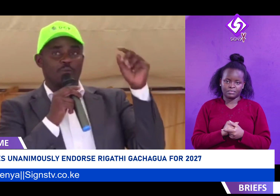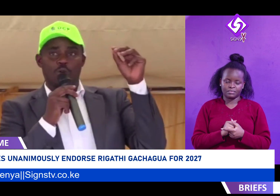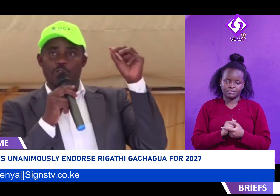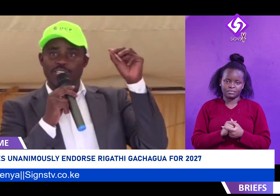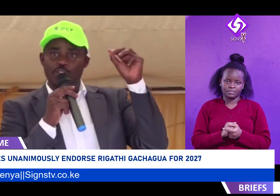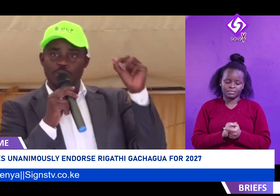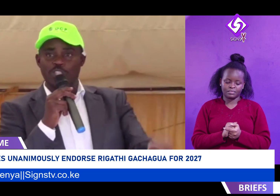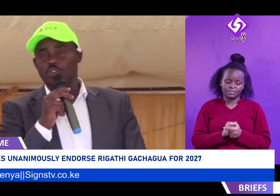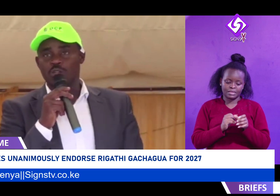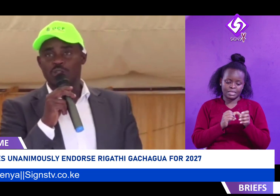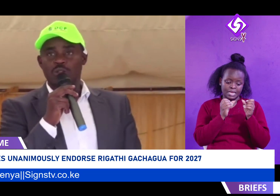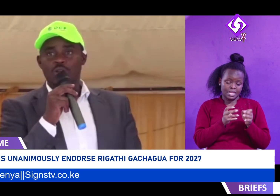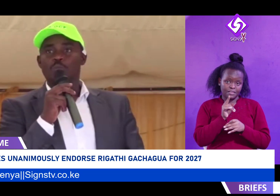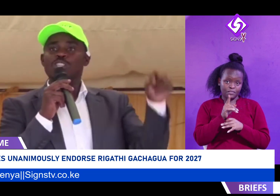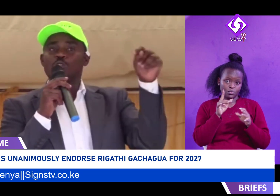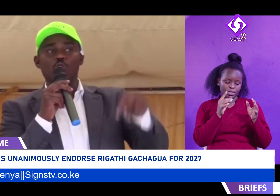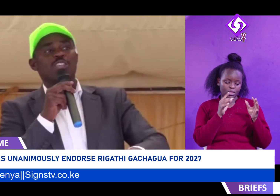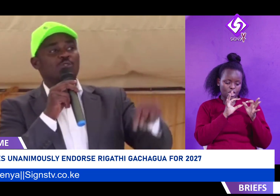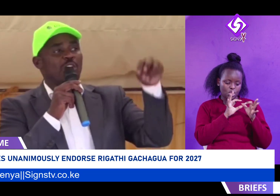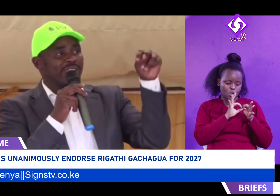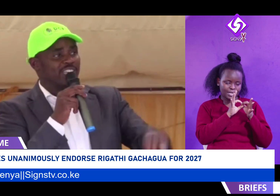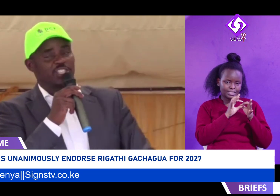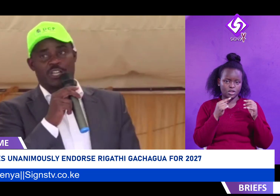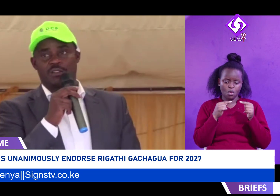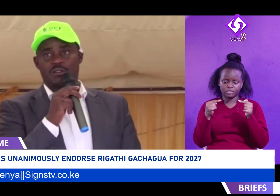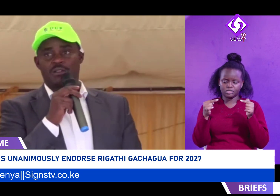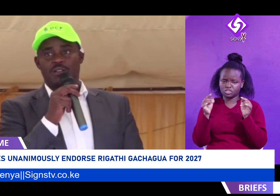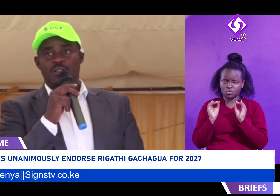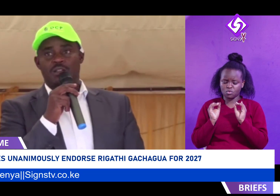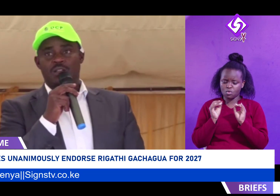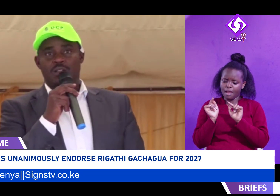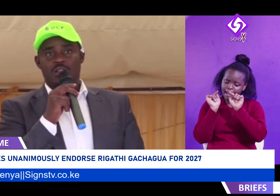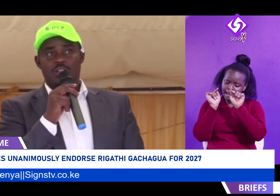That kama mko kwa united opposition, musikuje kugawanisha